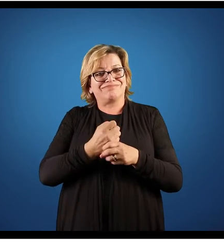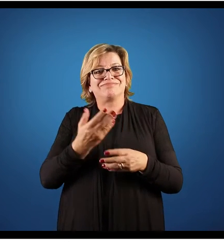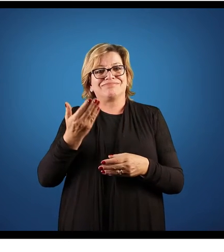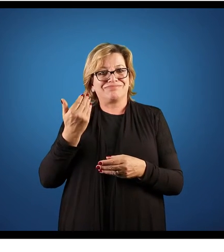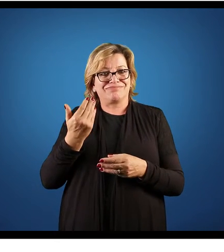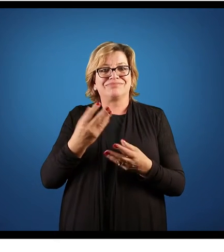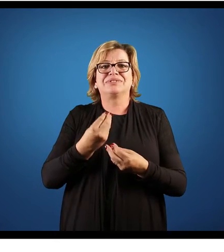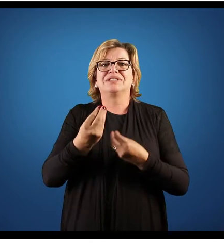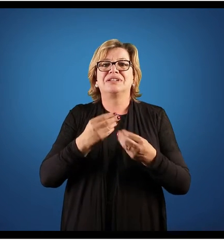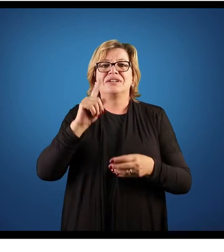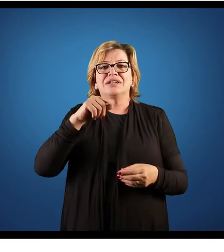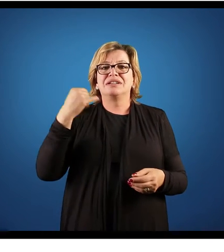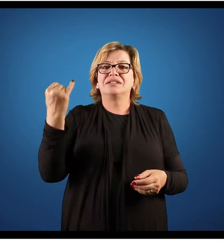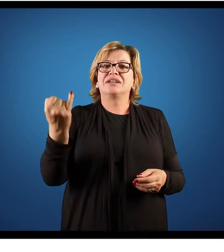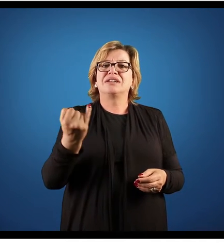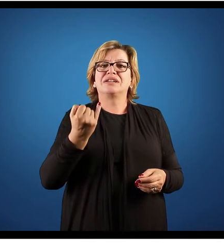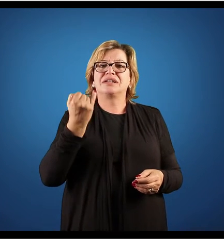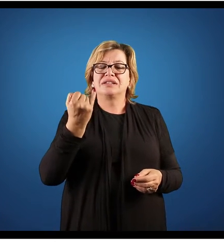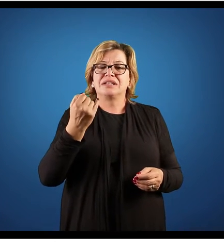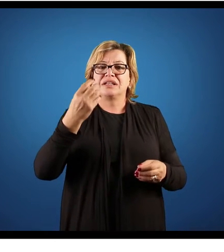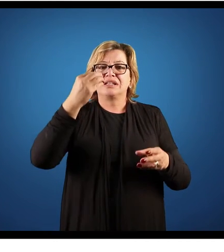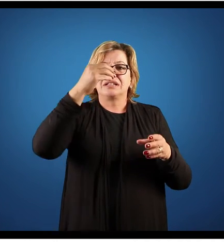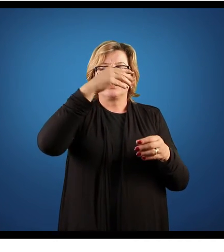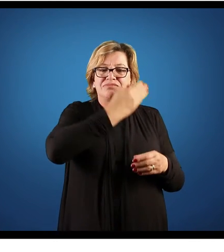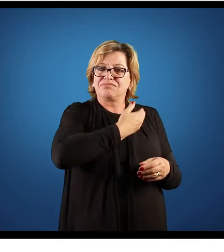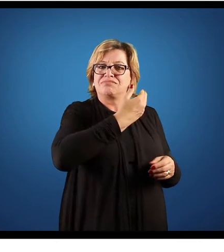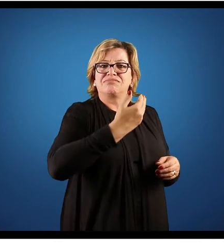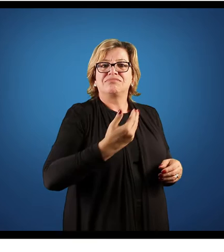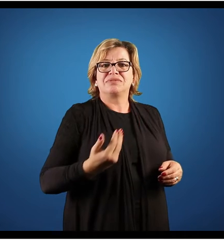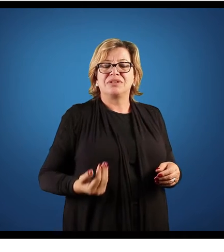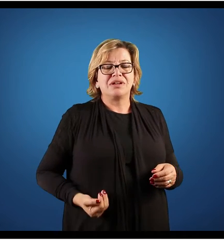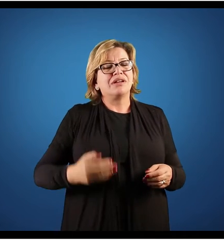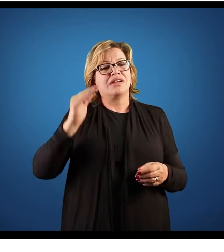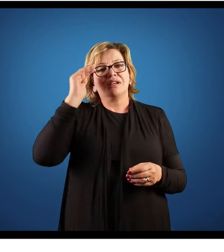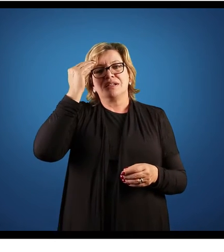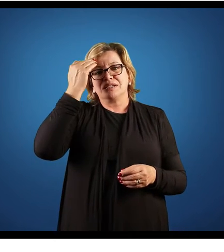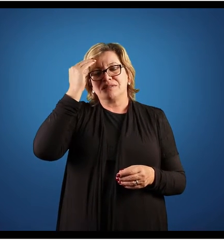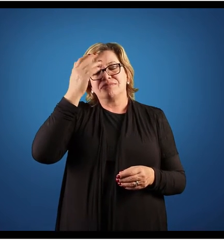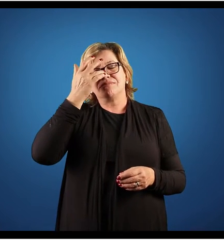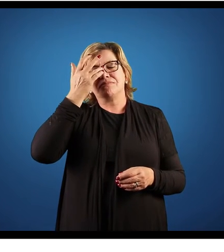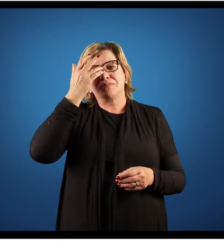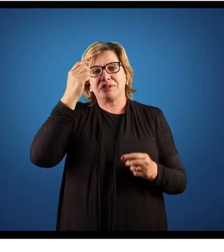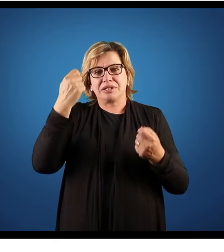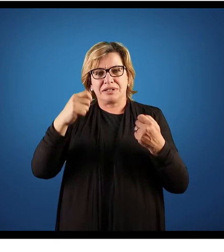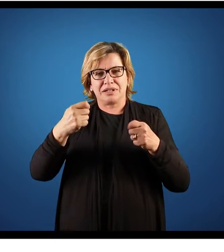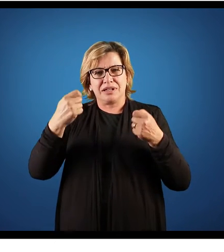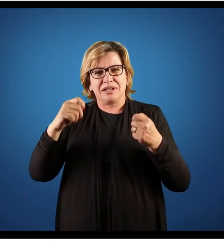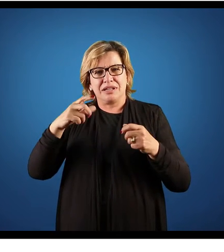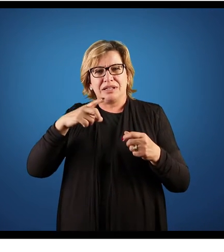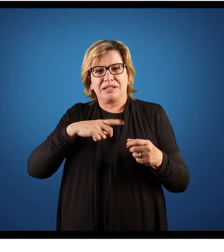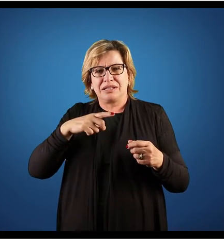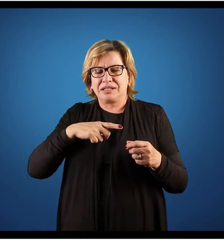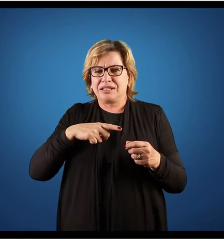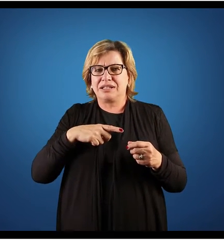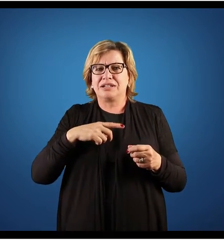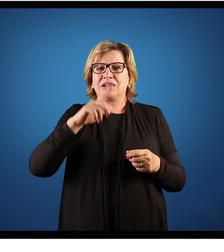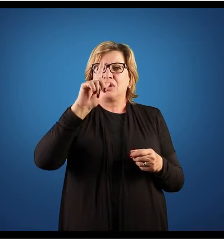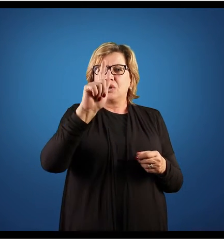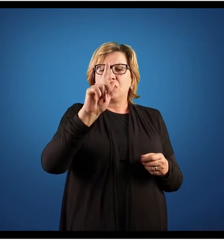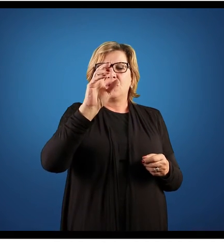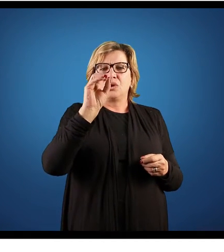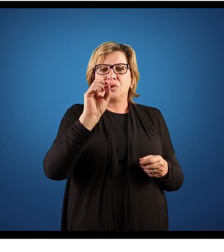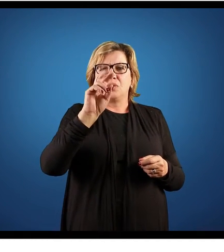então é muito importante dentro das organizações públicas entender o princípio que é necessário que tenha uma governabilidade